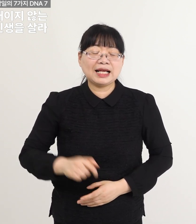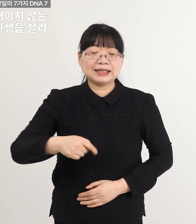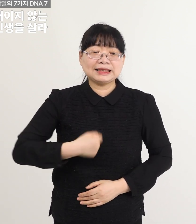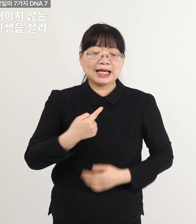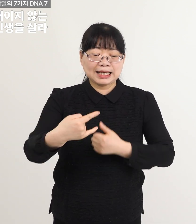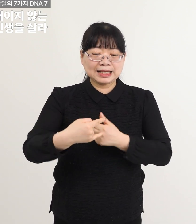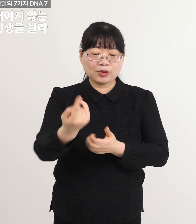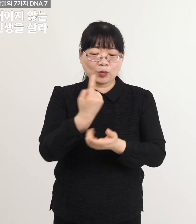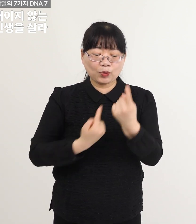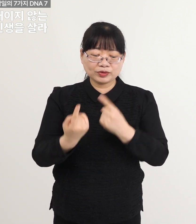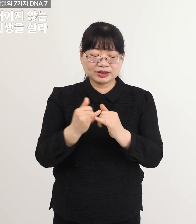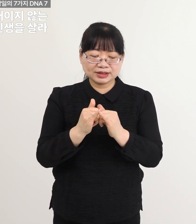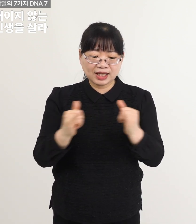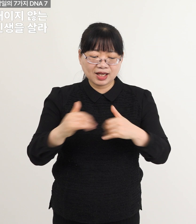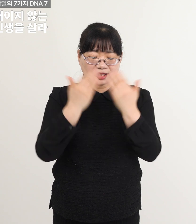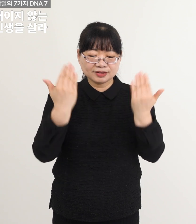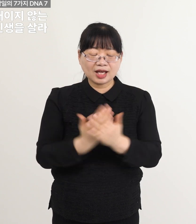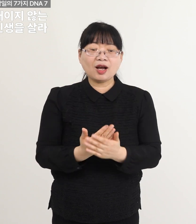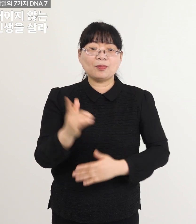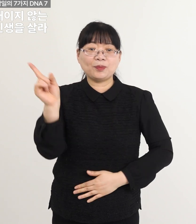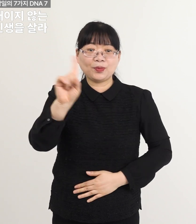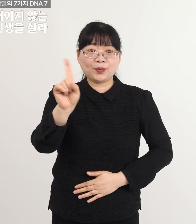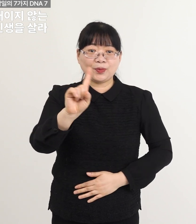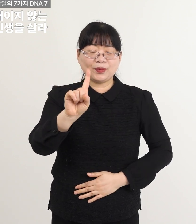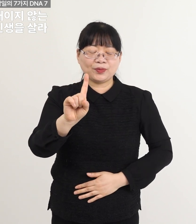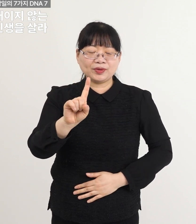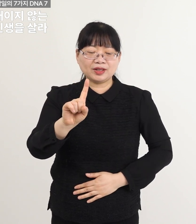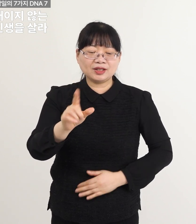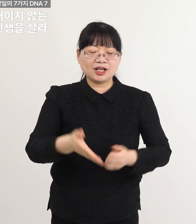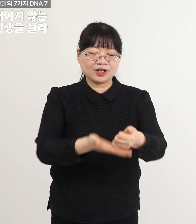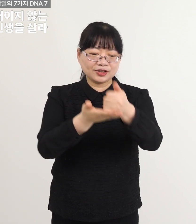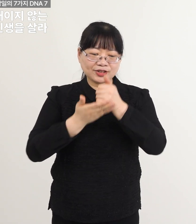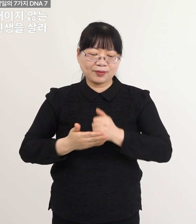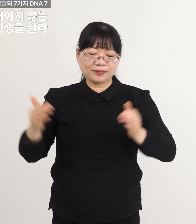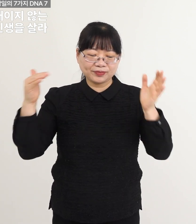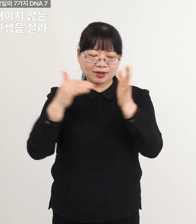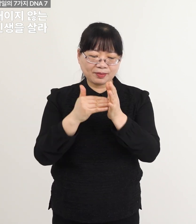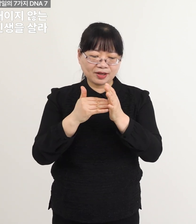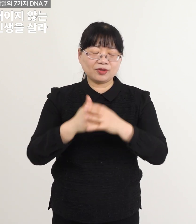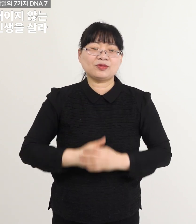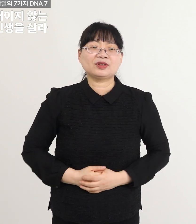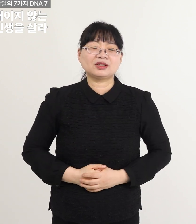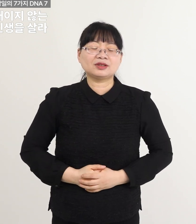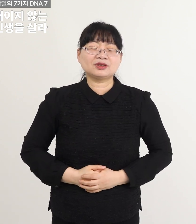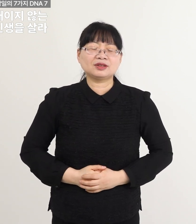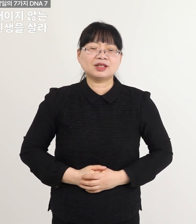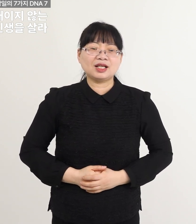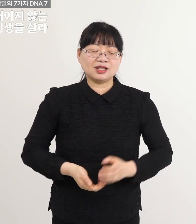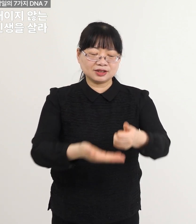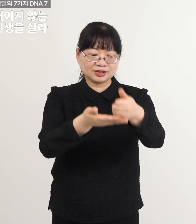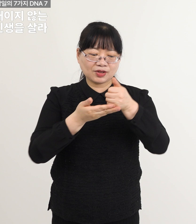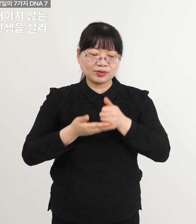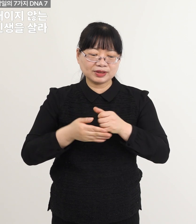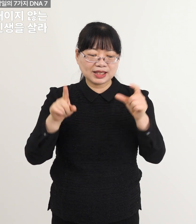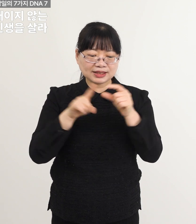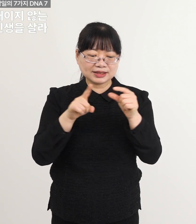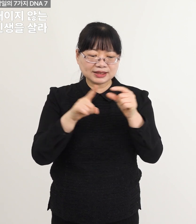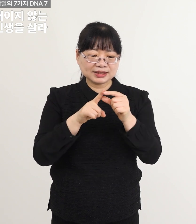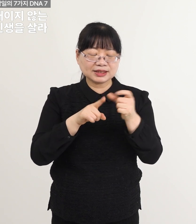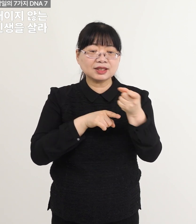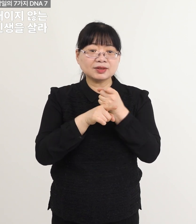자기에게 오는 사람을 다 뭐하고? 영접하고. 그런데 이 영접이라는